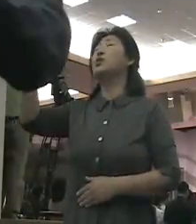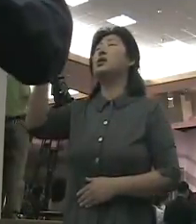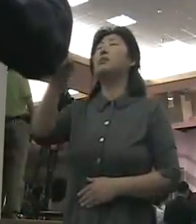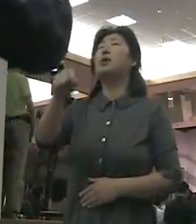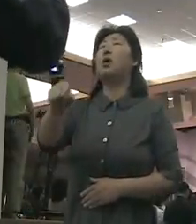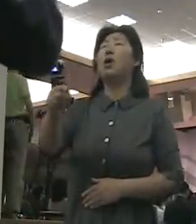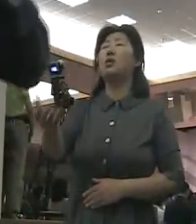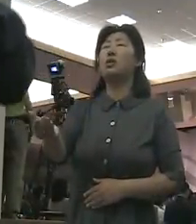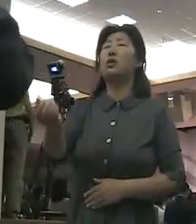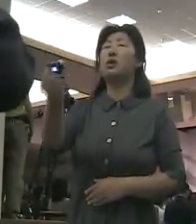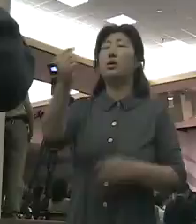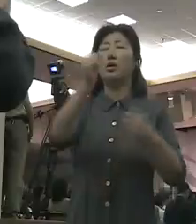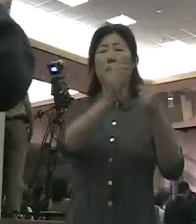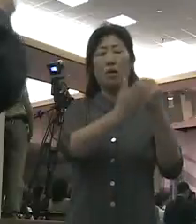주님 것이니